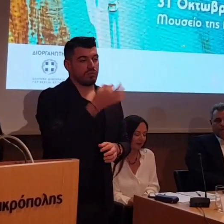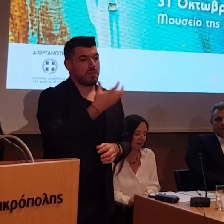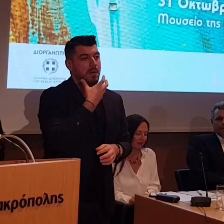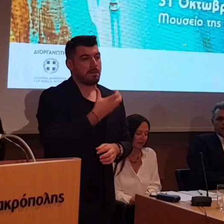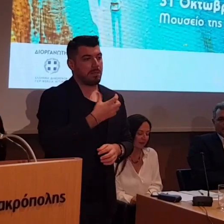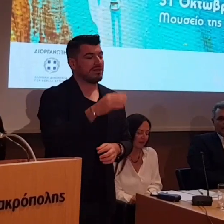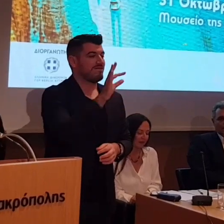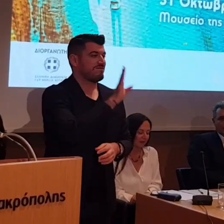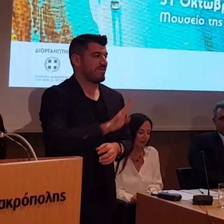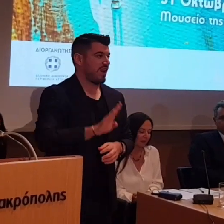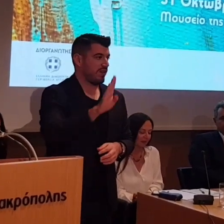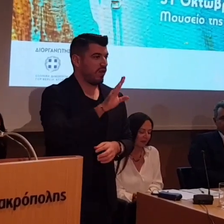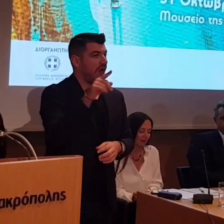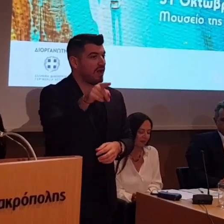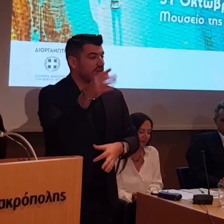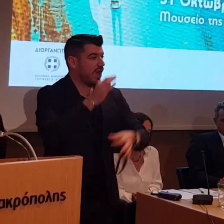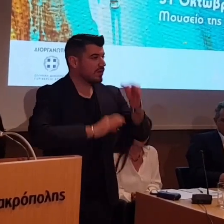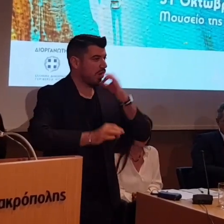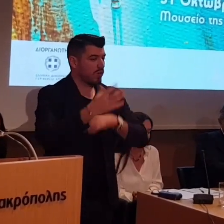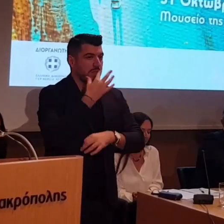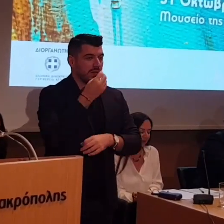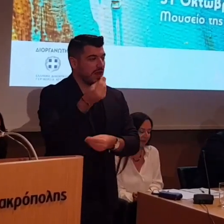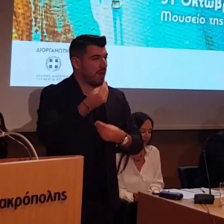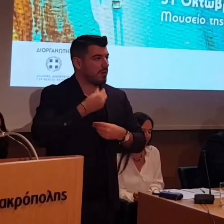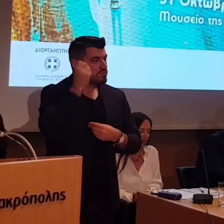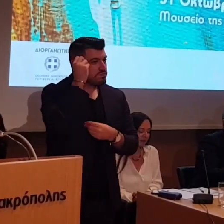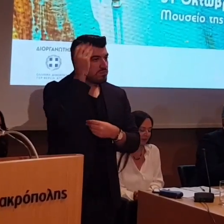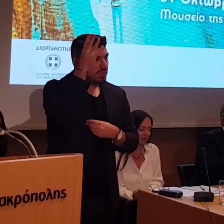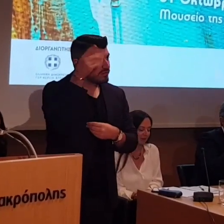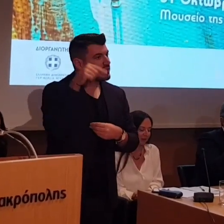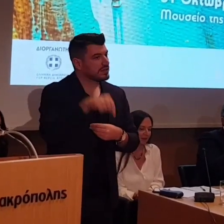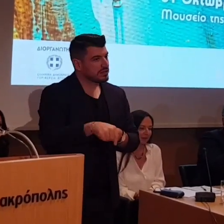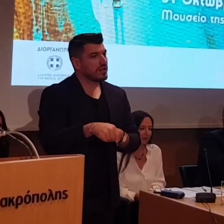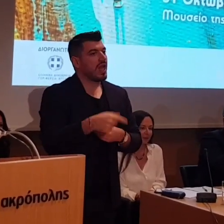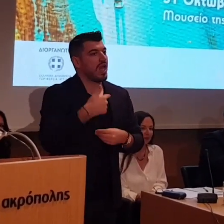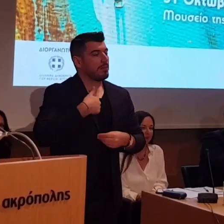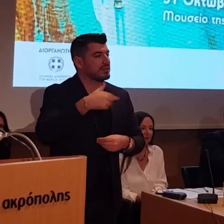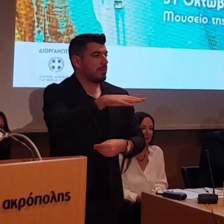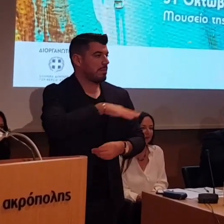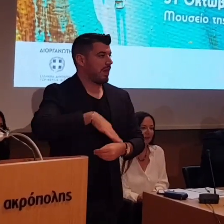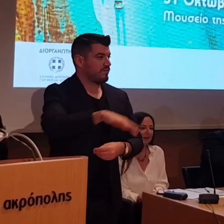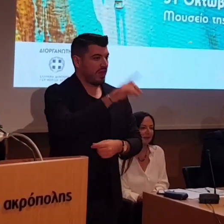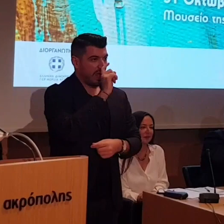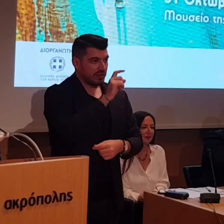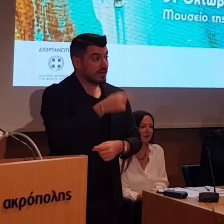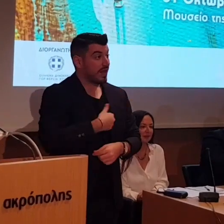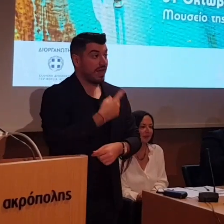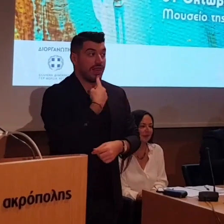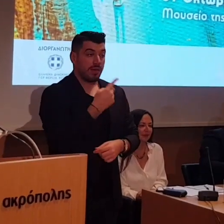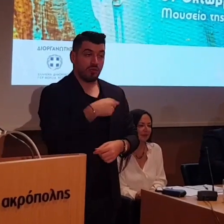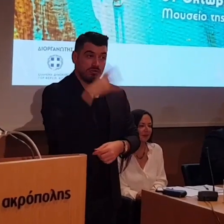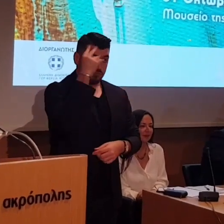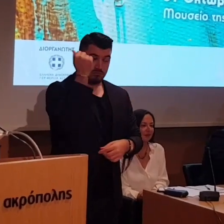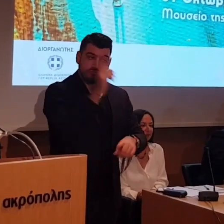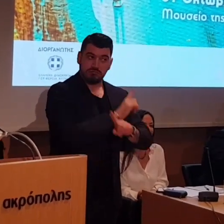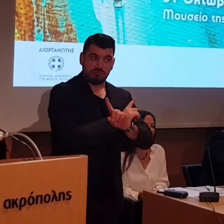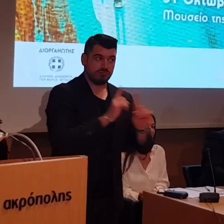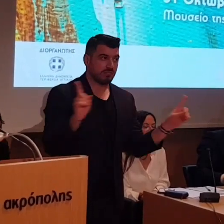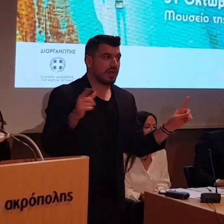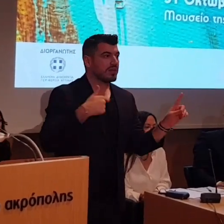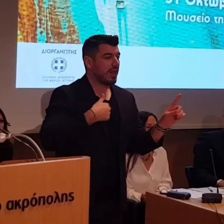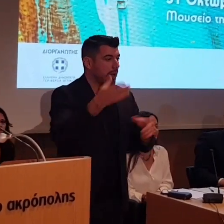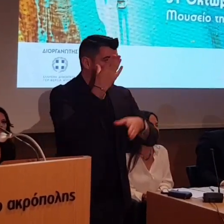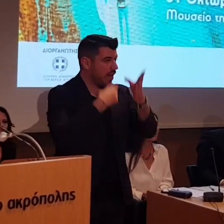Λόγια που εγκαλούν, που εμπνέουν, που μας δείχνουν τον δρόμο και εμείς στην Περιφέρεια Αττικής λέμε ότι και δεν ξεχνάμε και